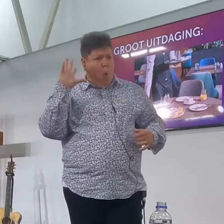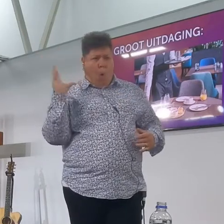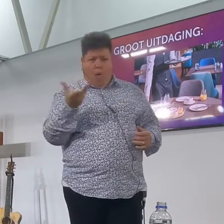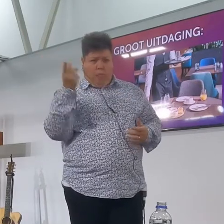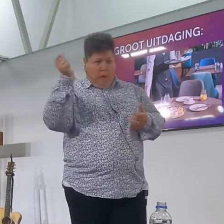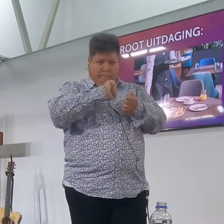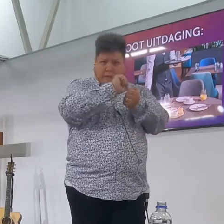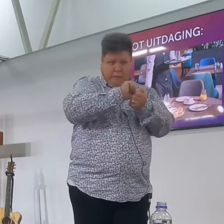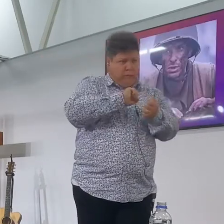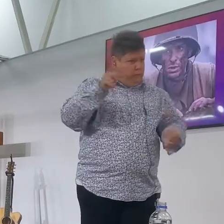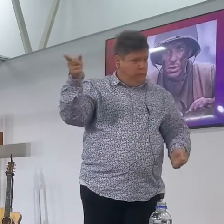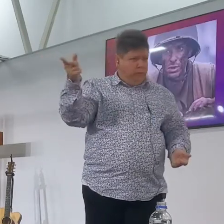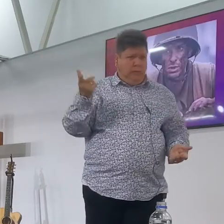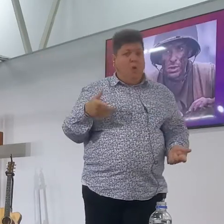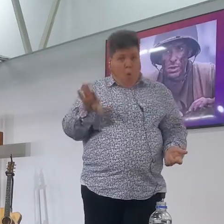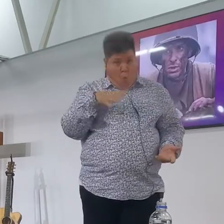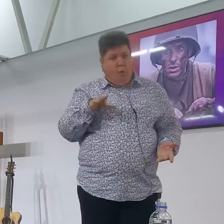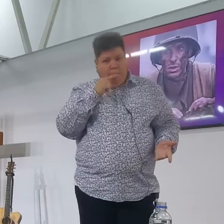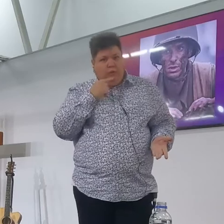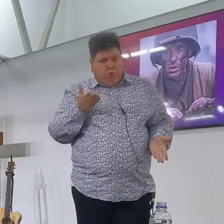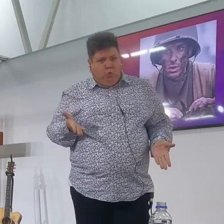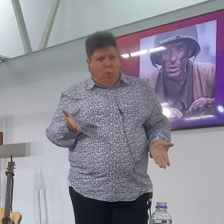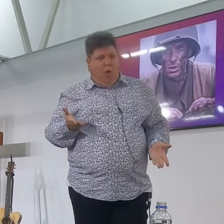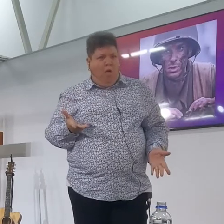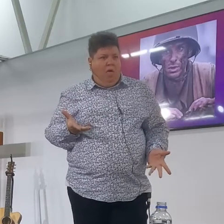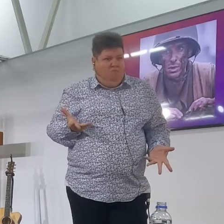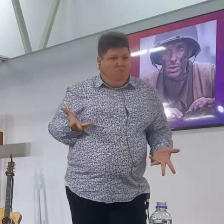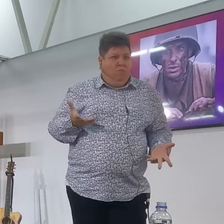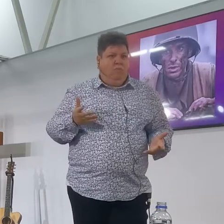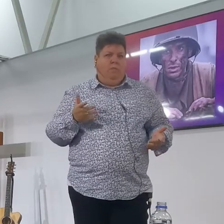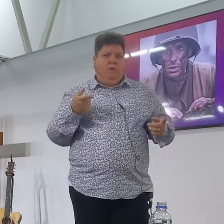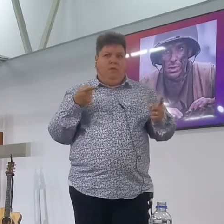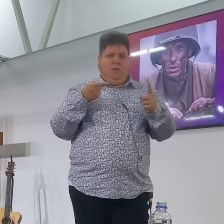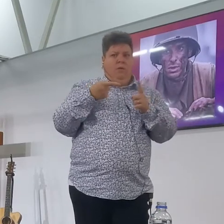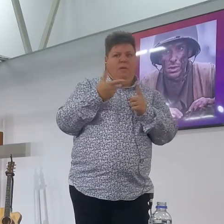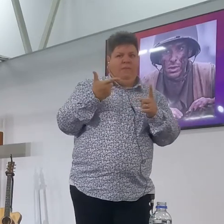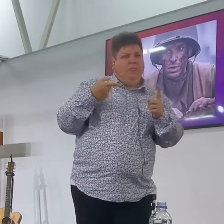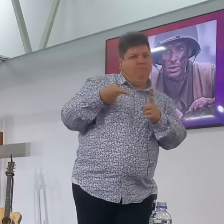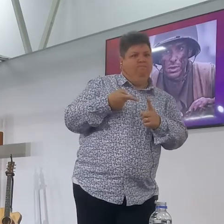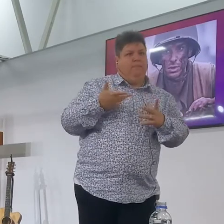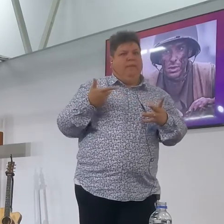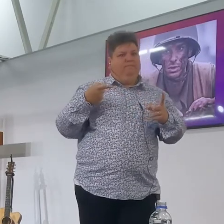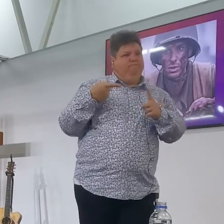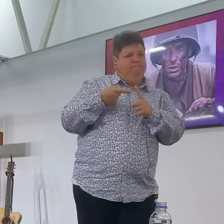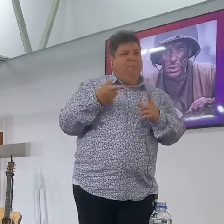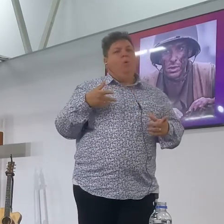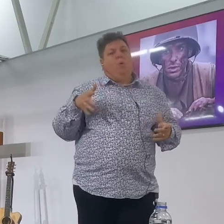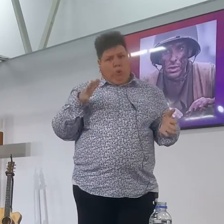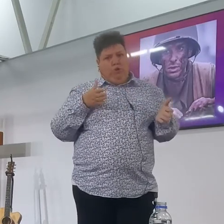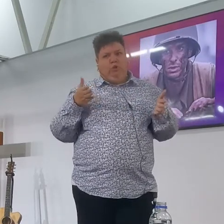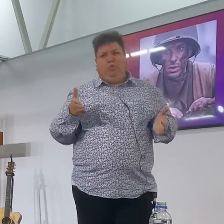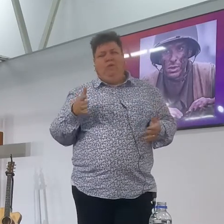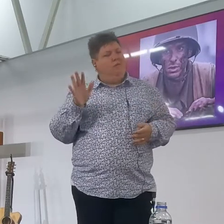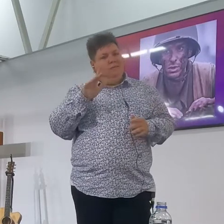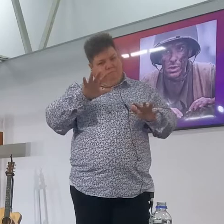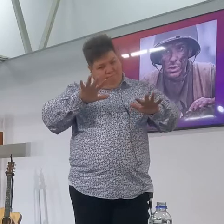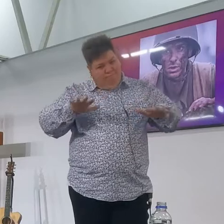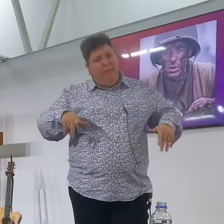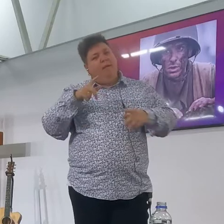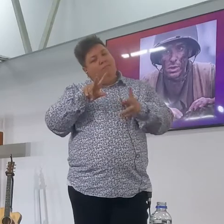hoe ons is kliënte, nê. Maar ek en jy moet verstaan, ons is soldate. En ek wil hê vanoggend moet jy half en half